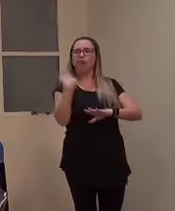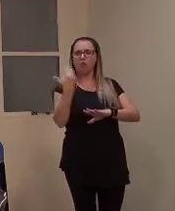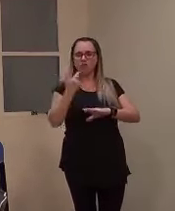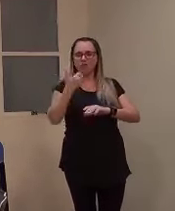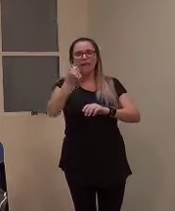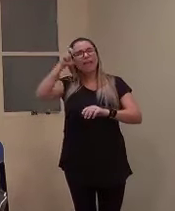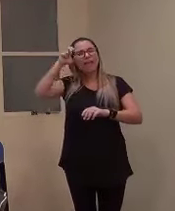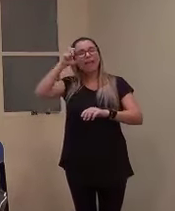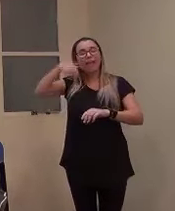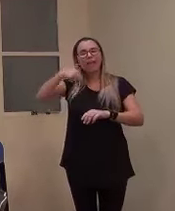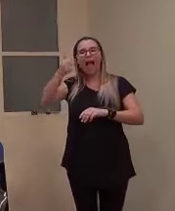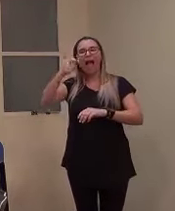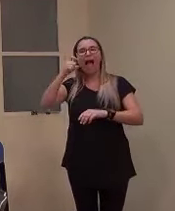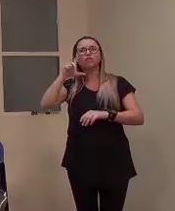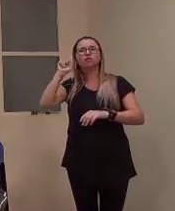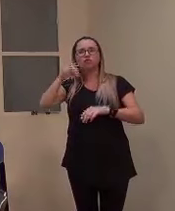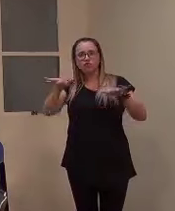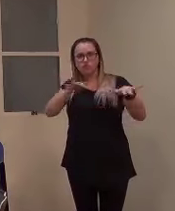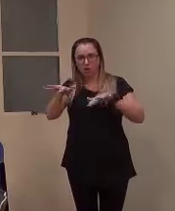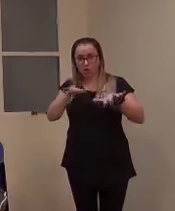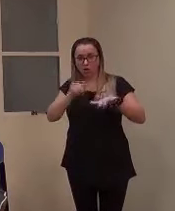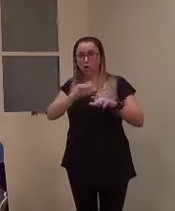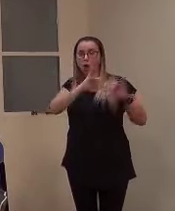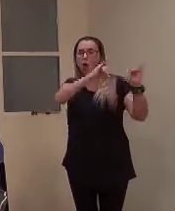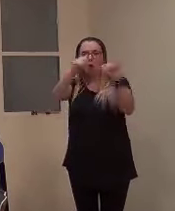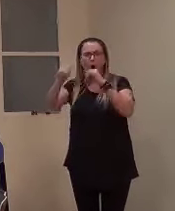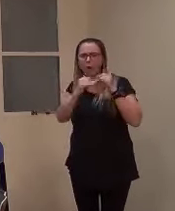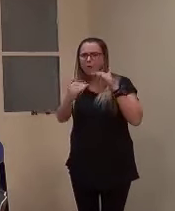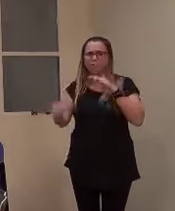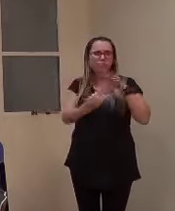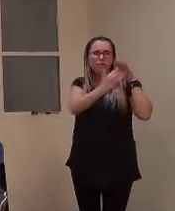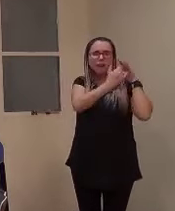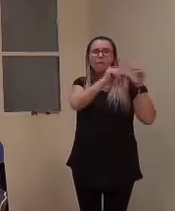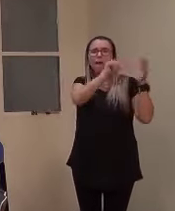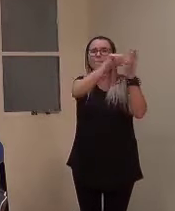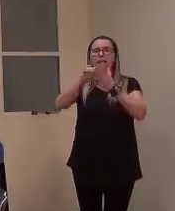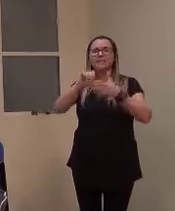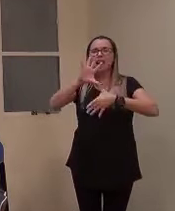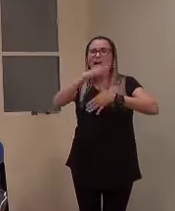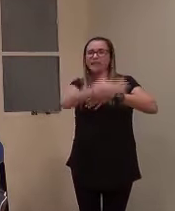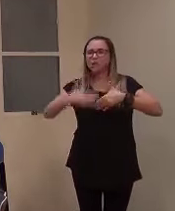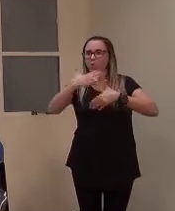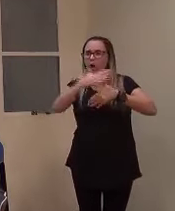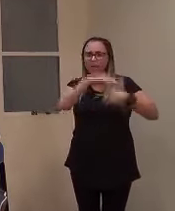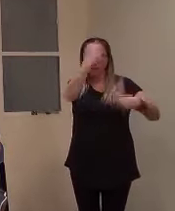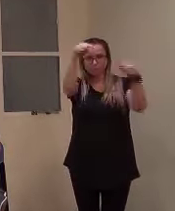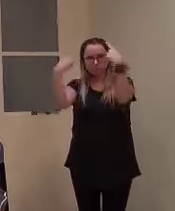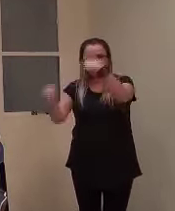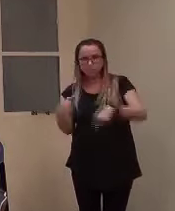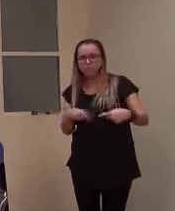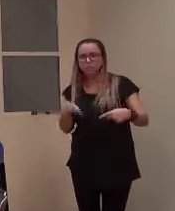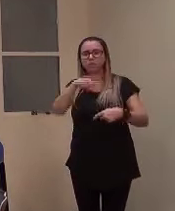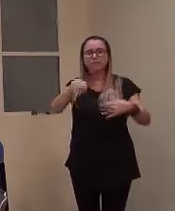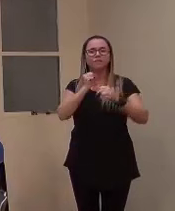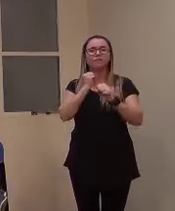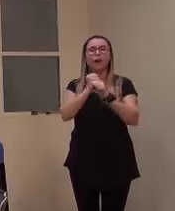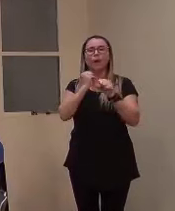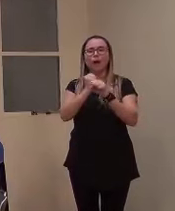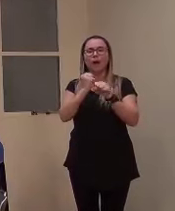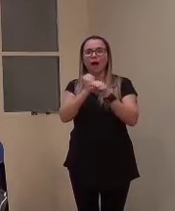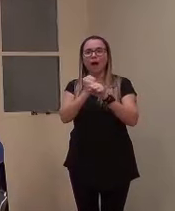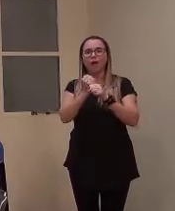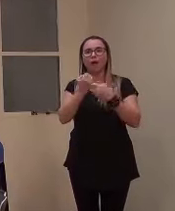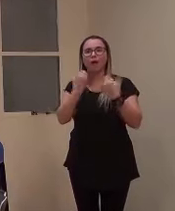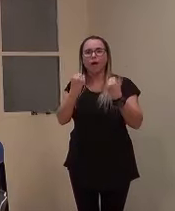jóvenes líderes de distintos países de latinoamérica que trabajamos en